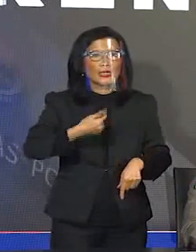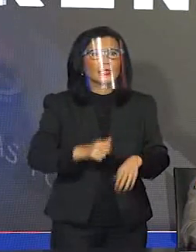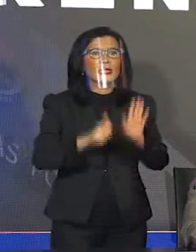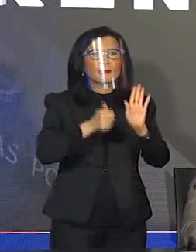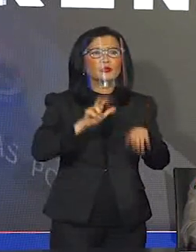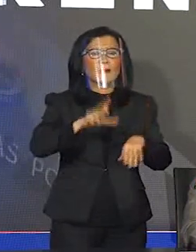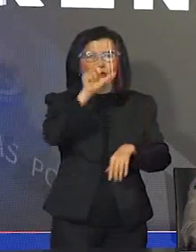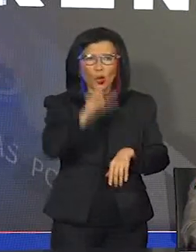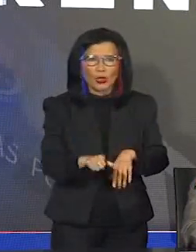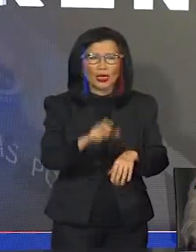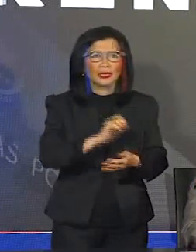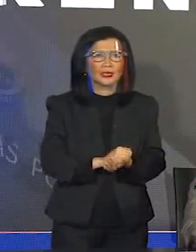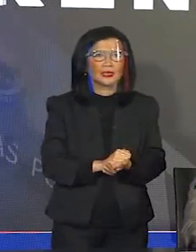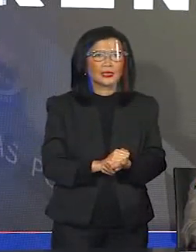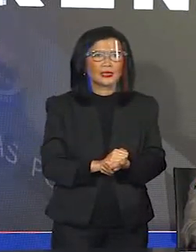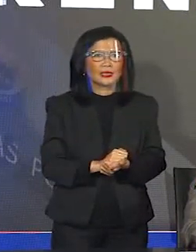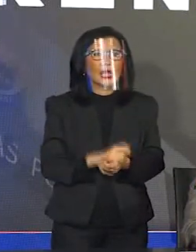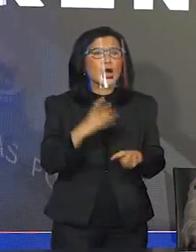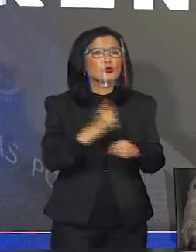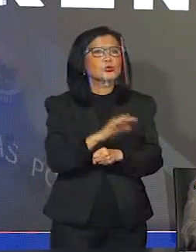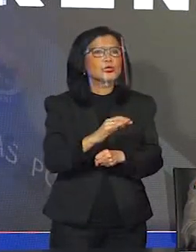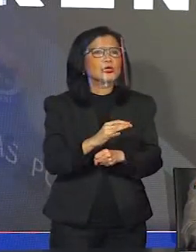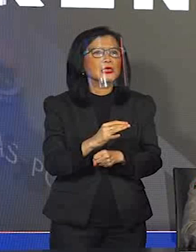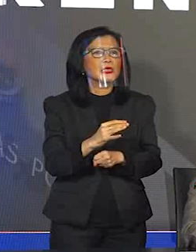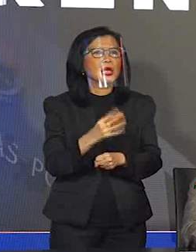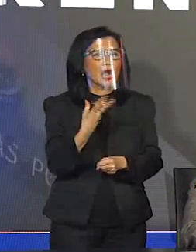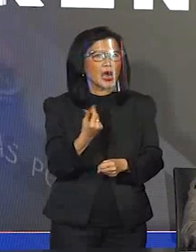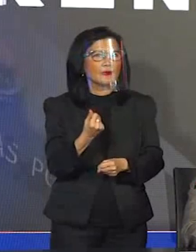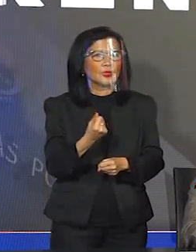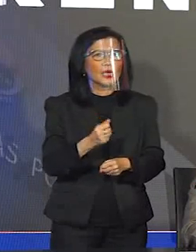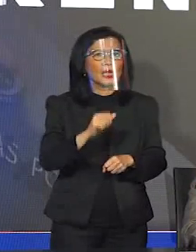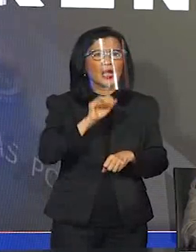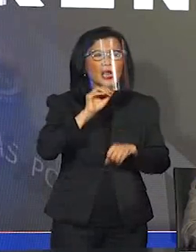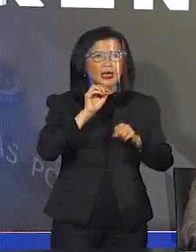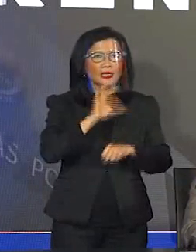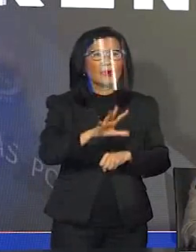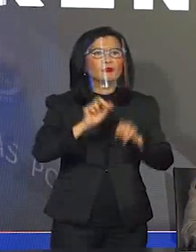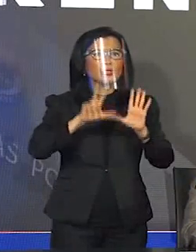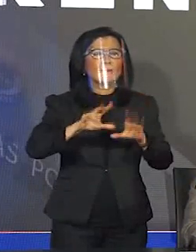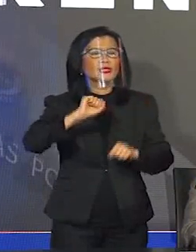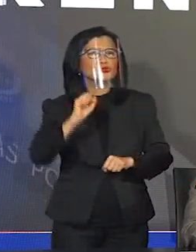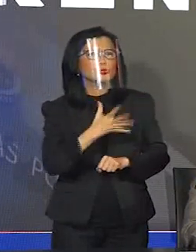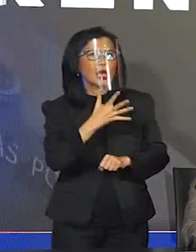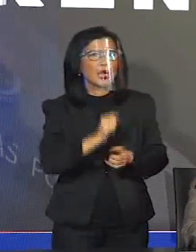orang, dengan kerugian material sebanyak